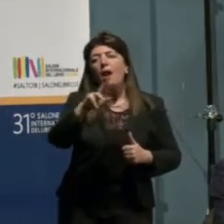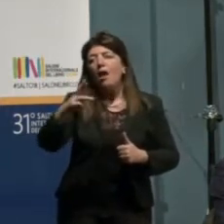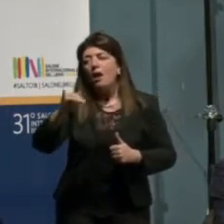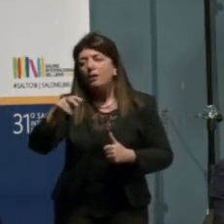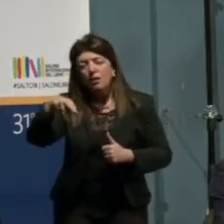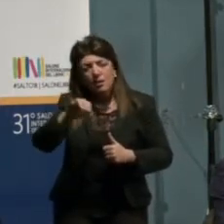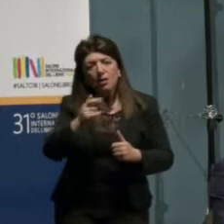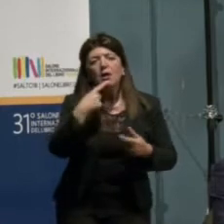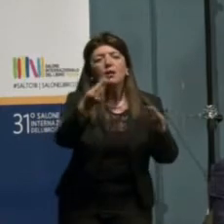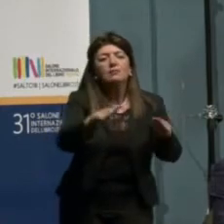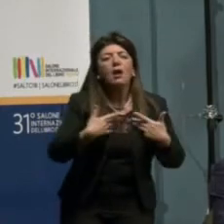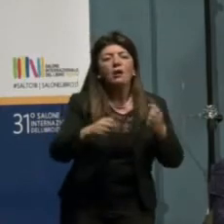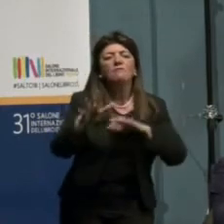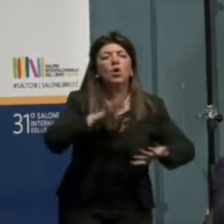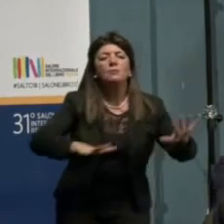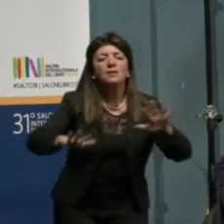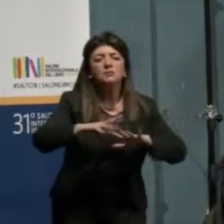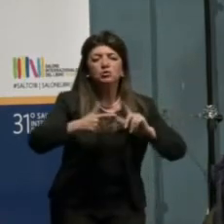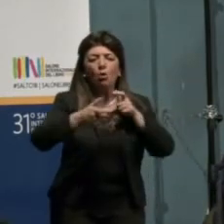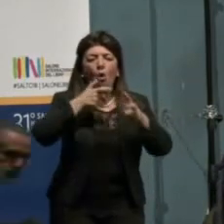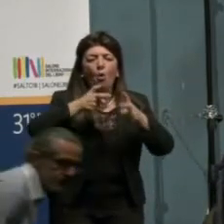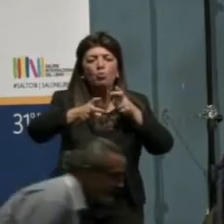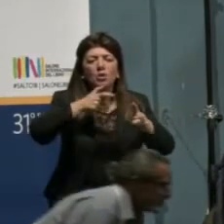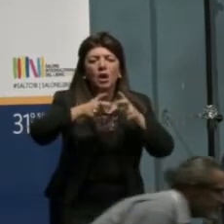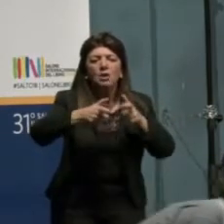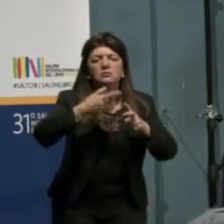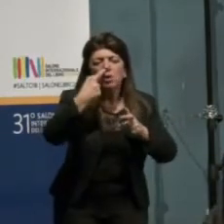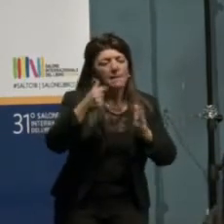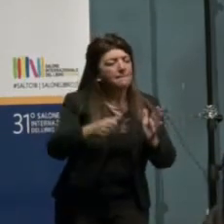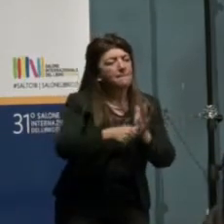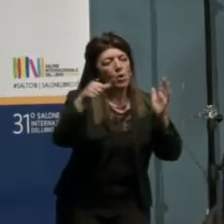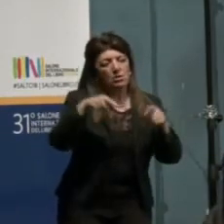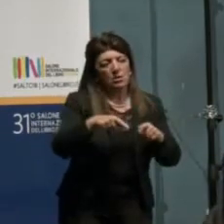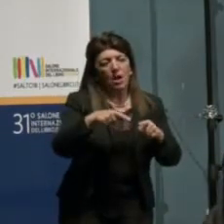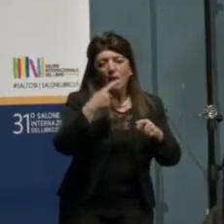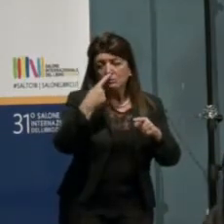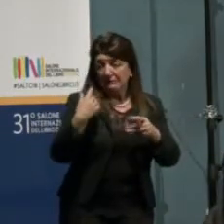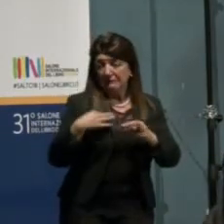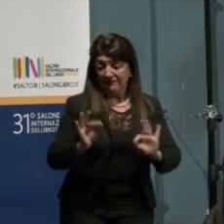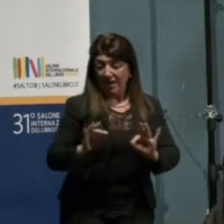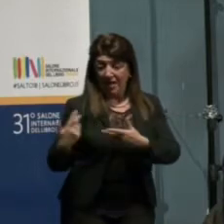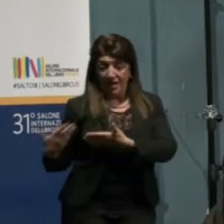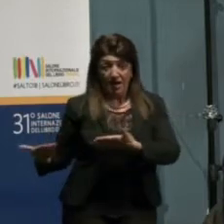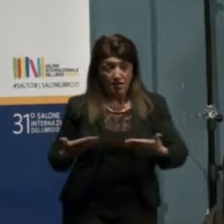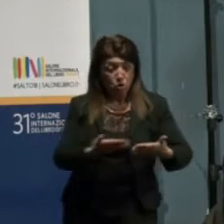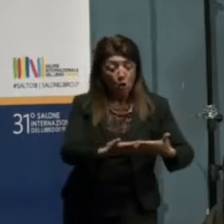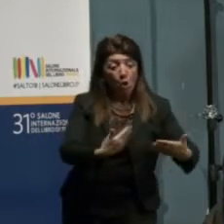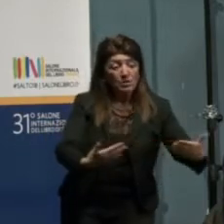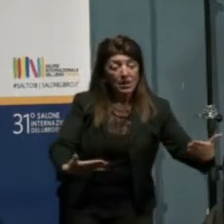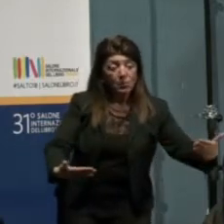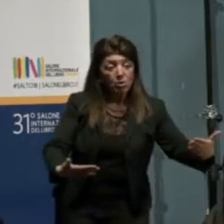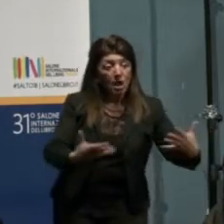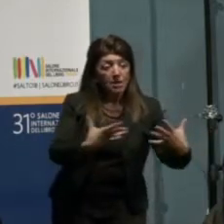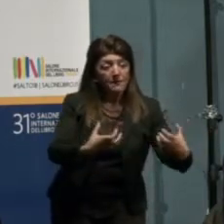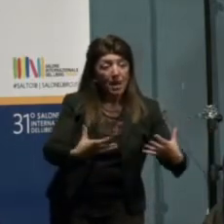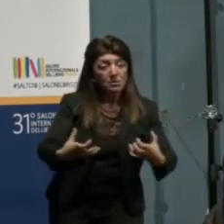informazioni e comunicazioni importanti e recenti e attuali e contemporanee praticamente che